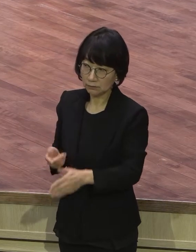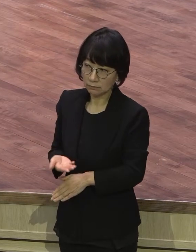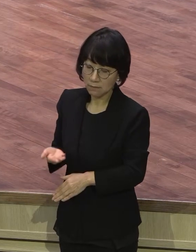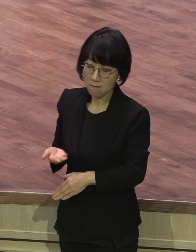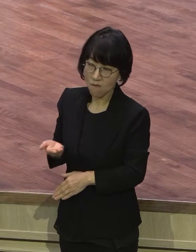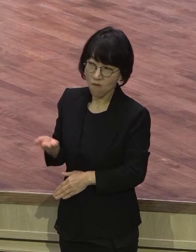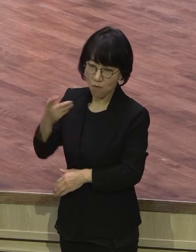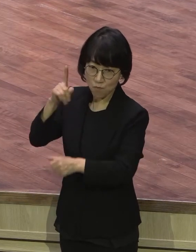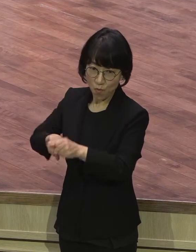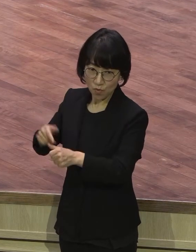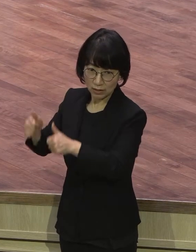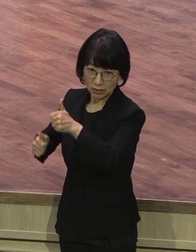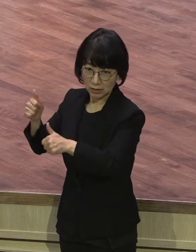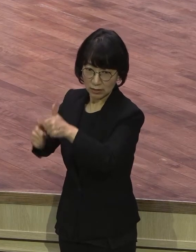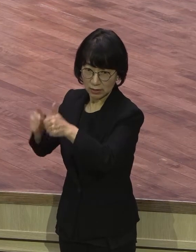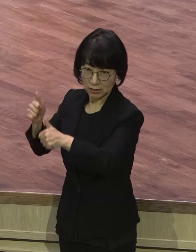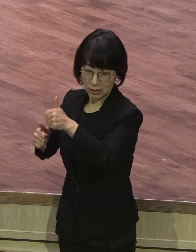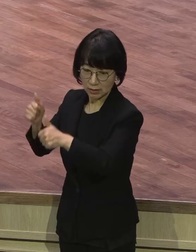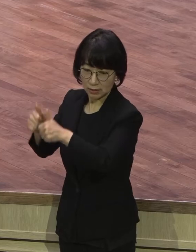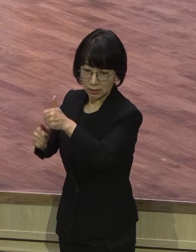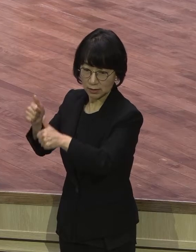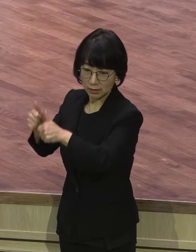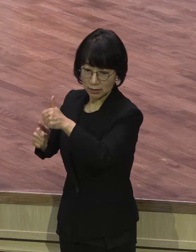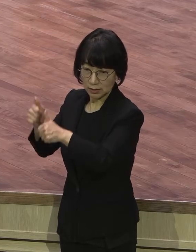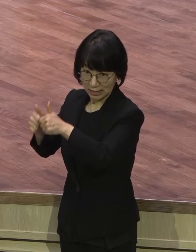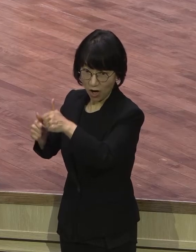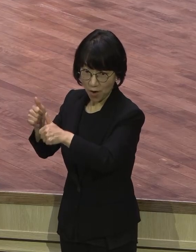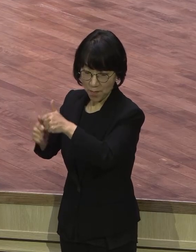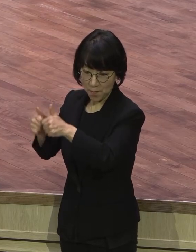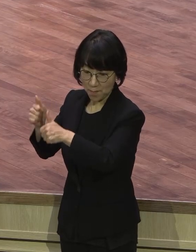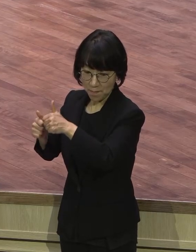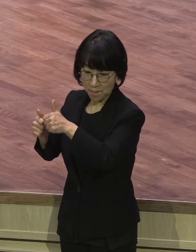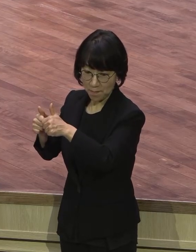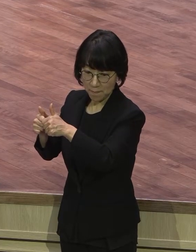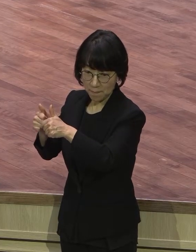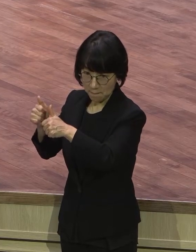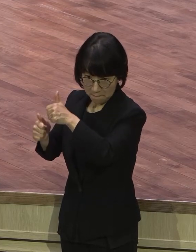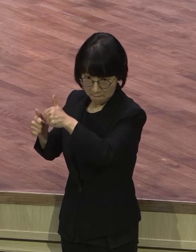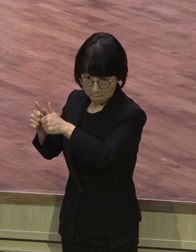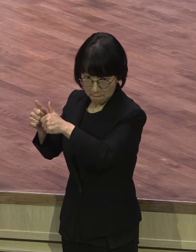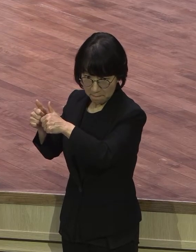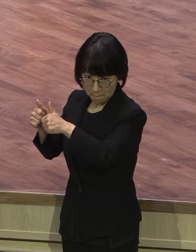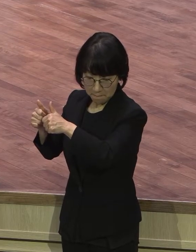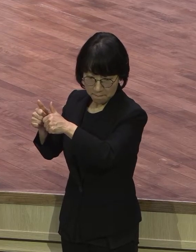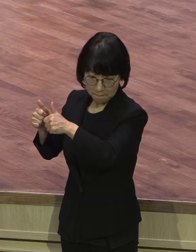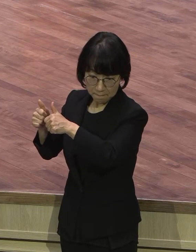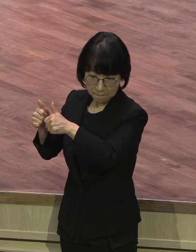성장시켜주기 위한 테스트 개념이에요. 테스트 하는 겁니다. 여러분 영적으로